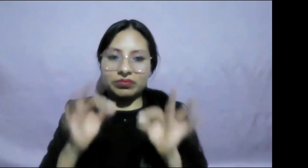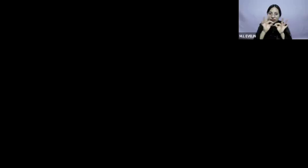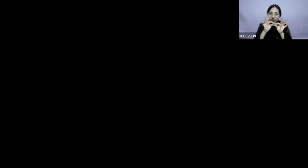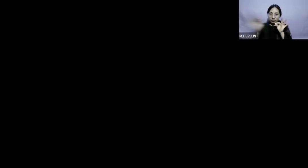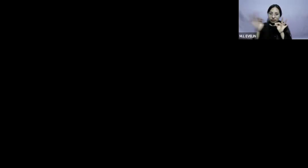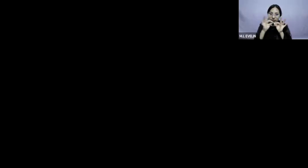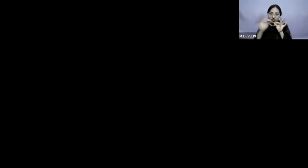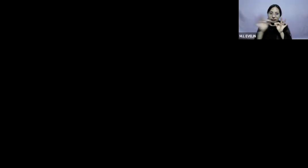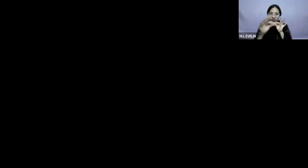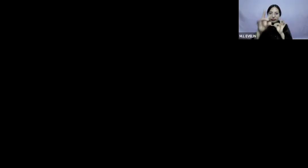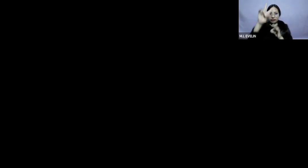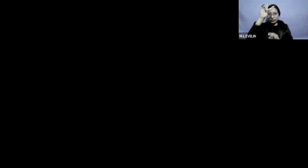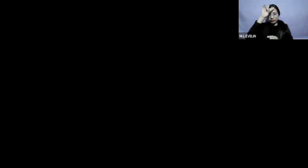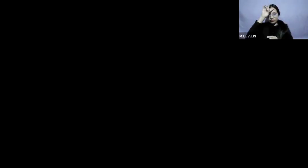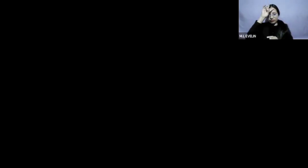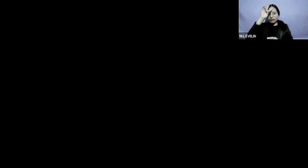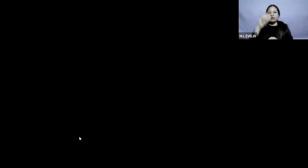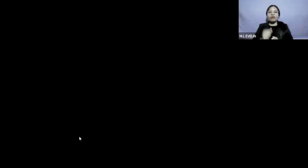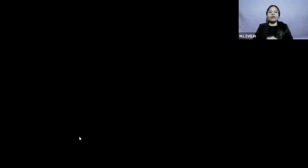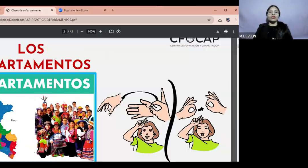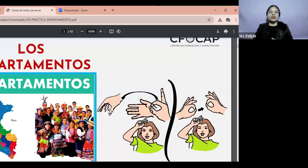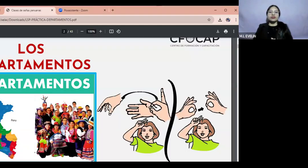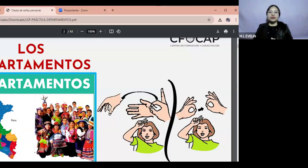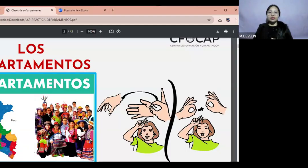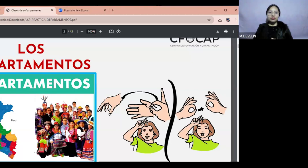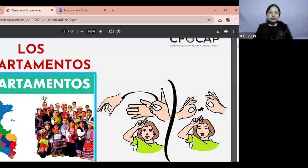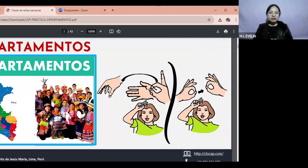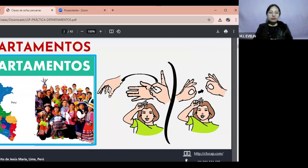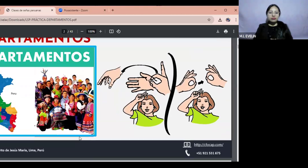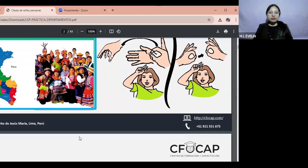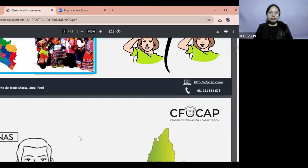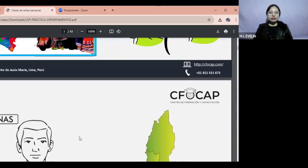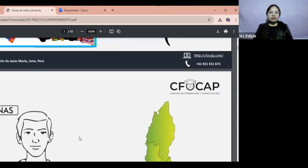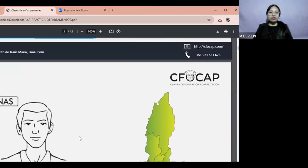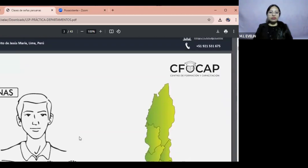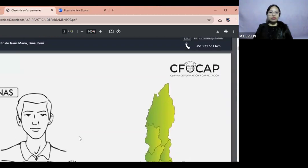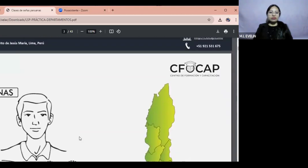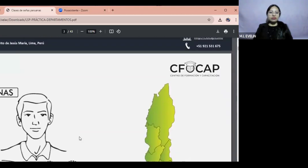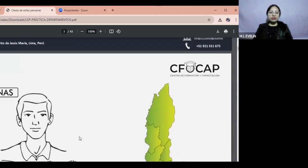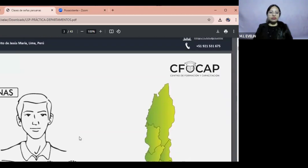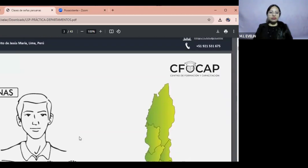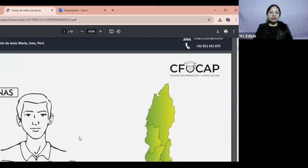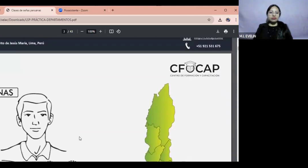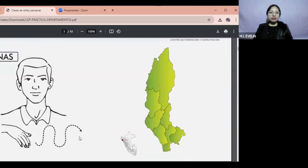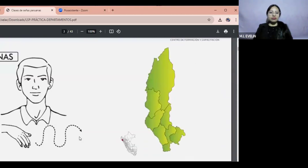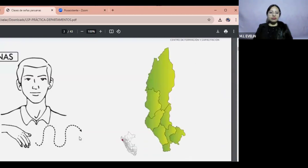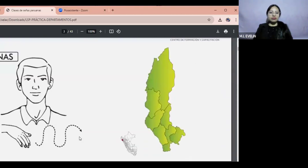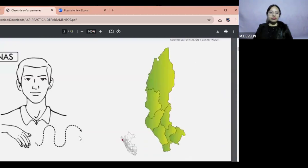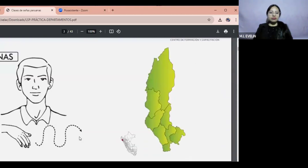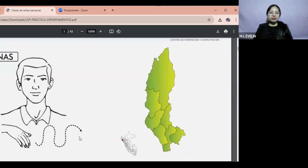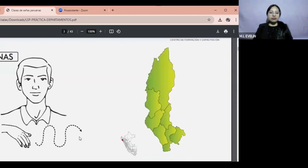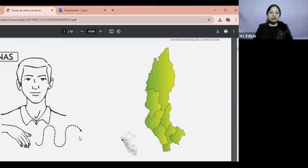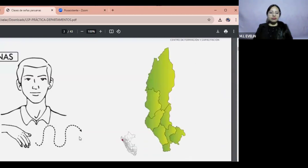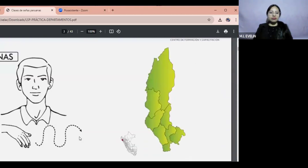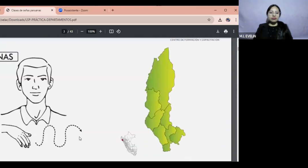listos Entonces ya lo tienen claro departamentos del Perú vamos a comenzar